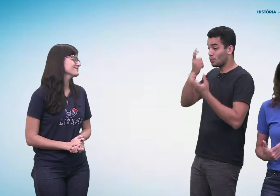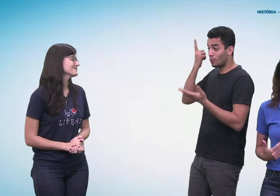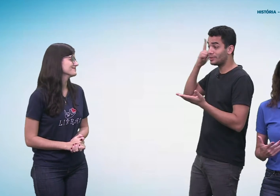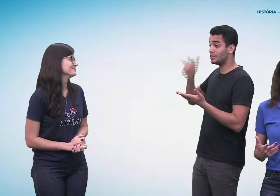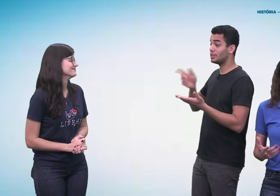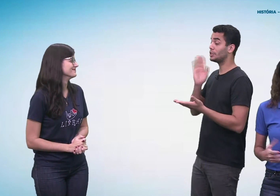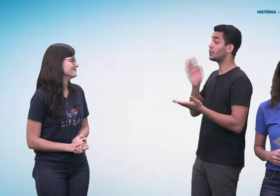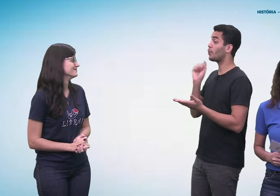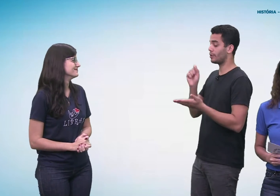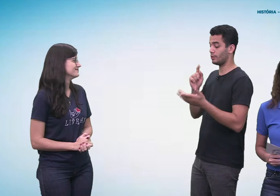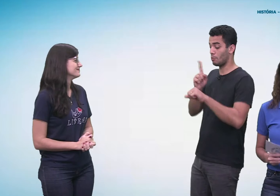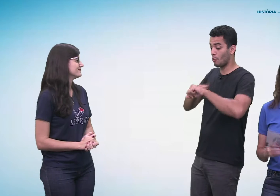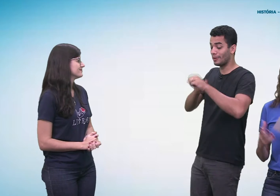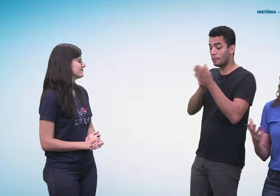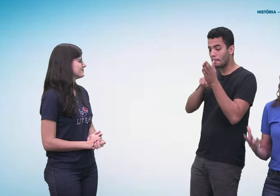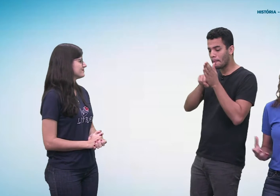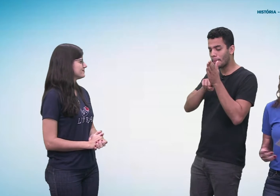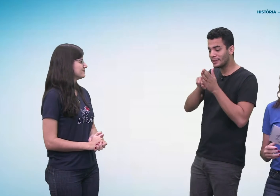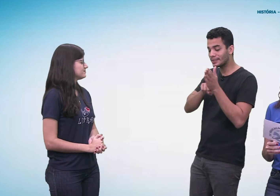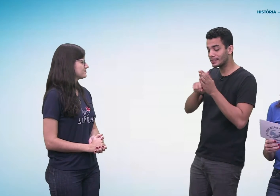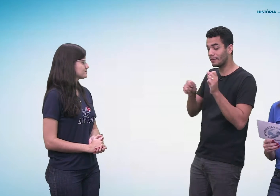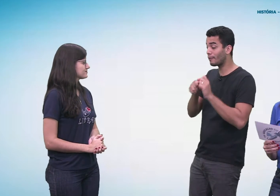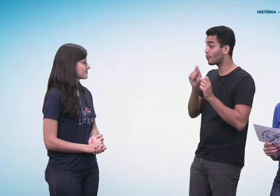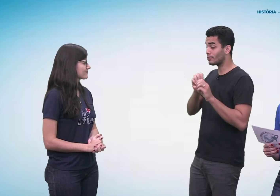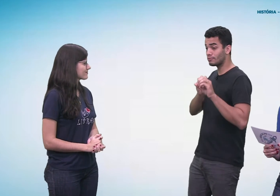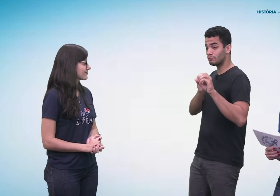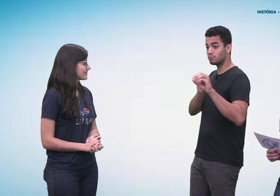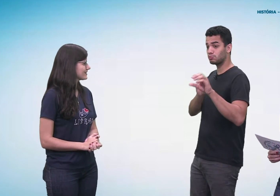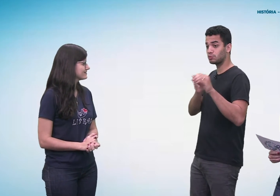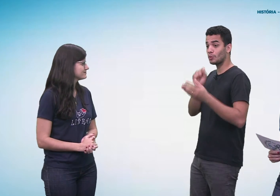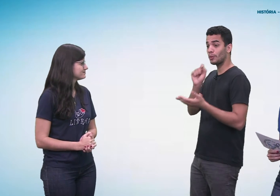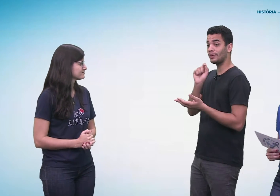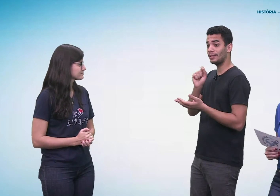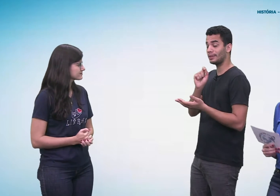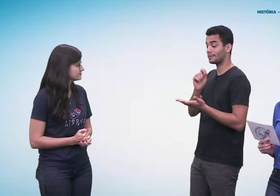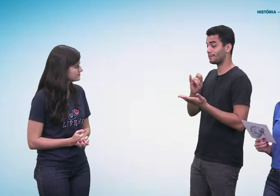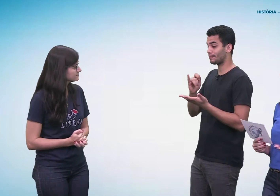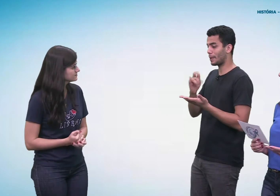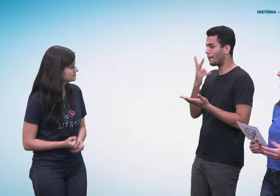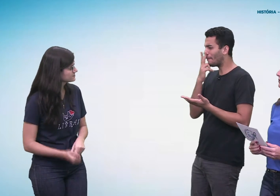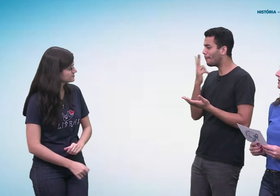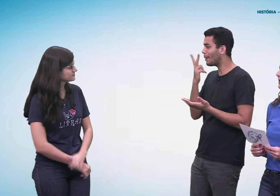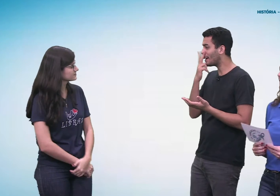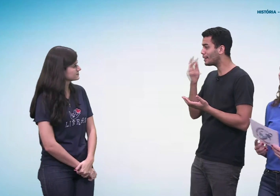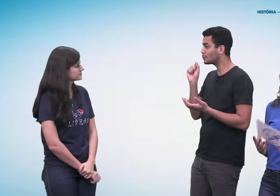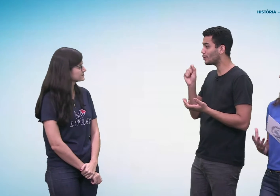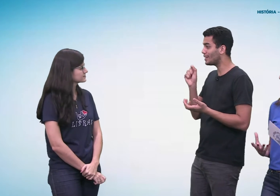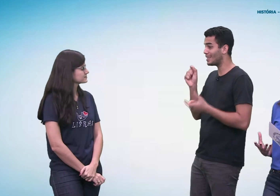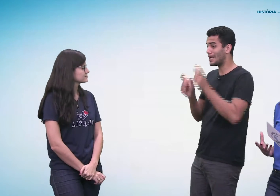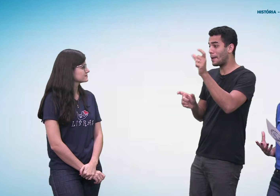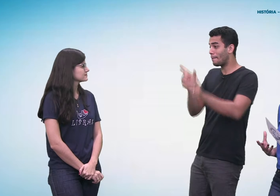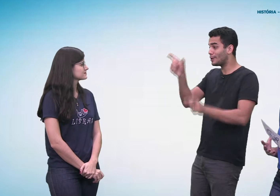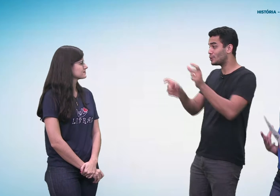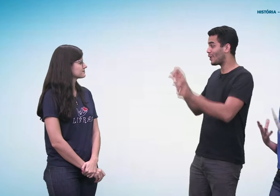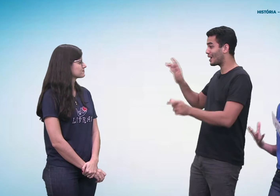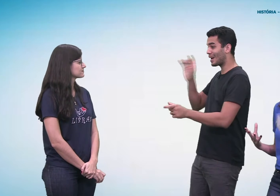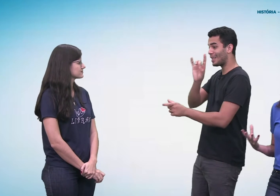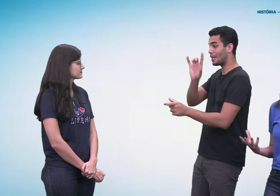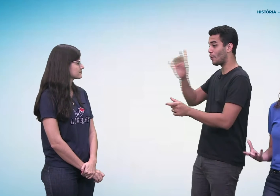mesma acabei aprendendo, trouxe para os alunos, e que cada pessoa tem um sinal próprio, né? Como funciona